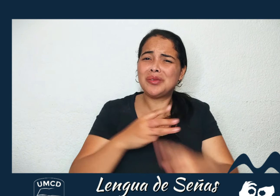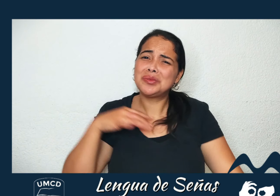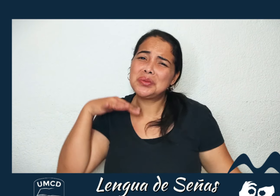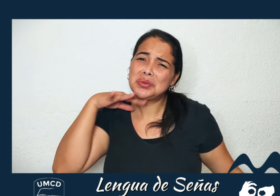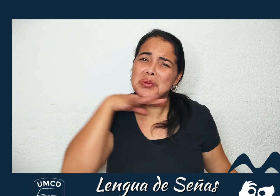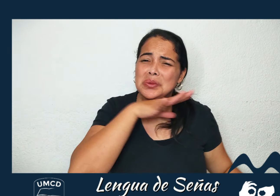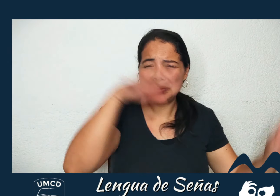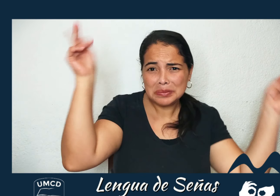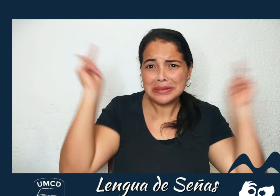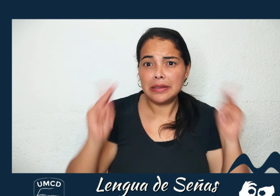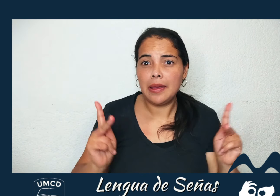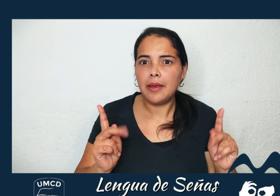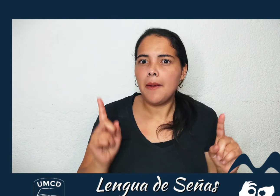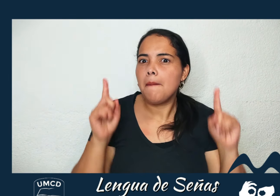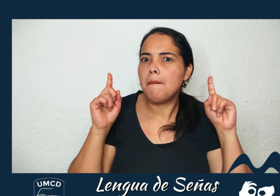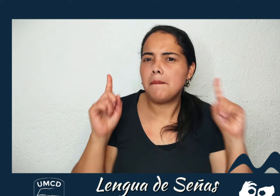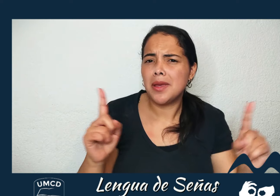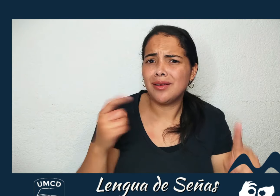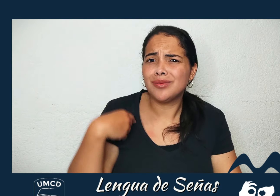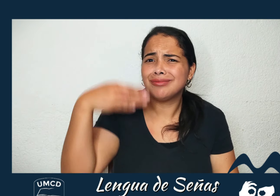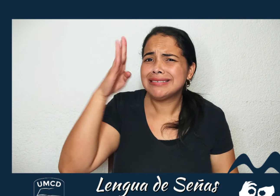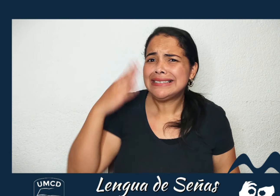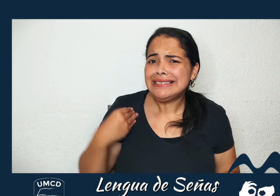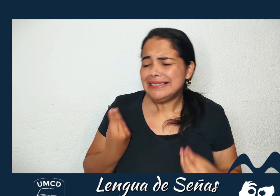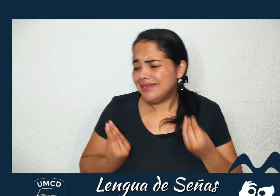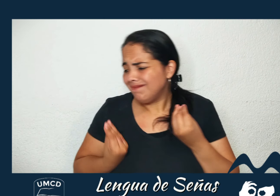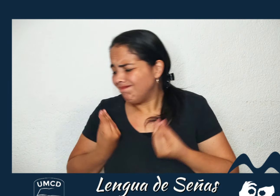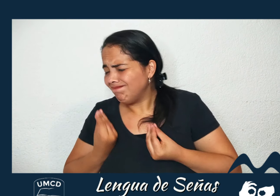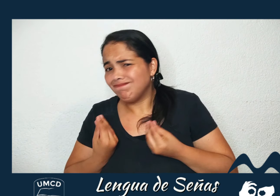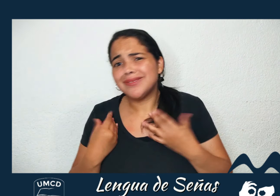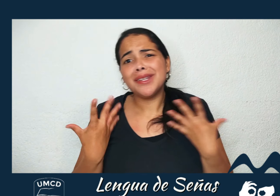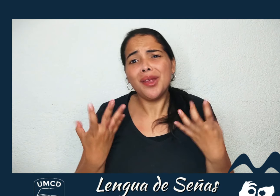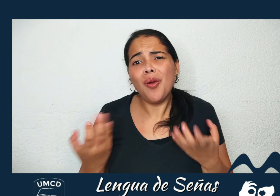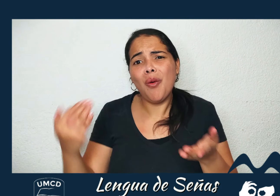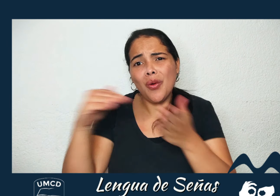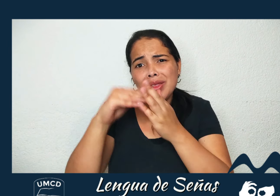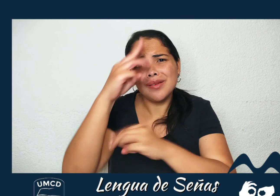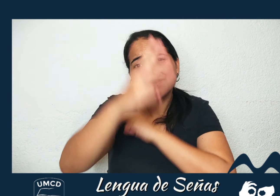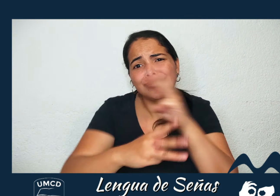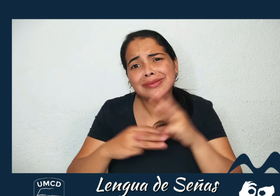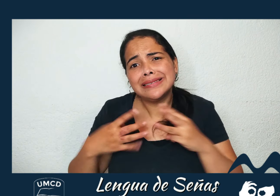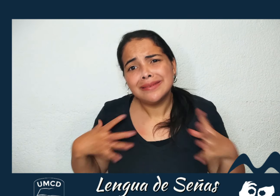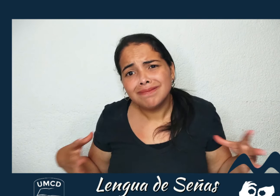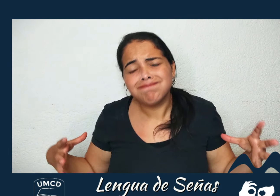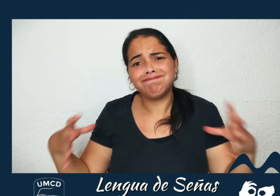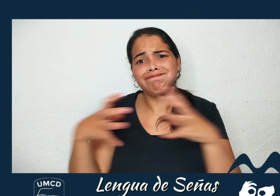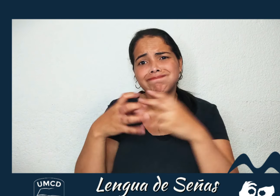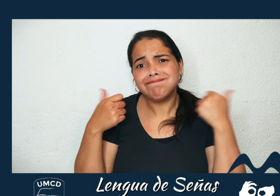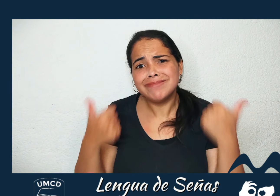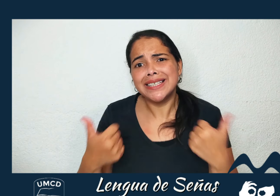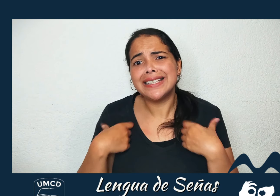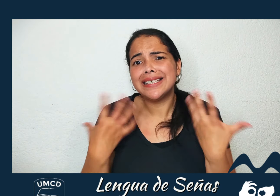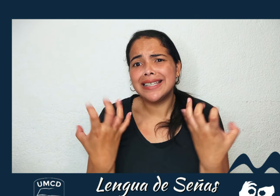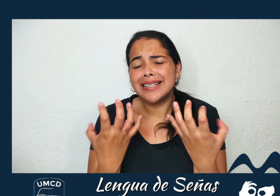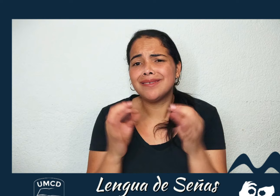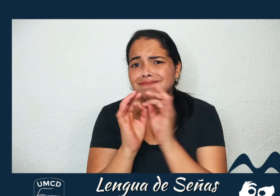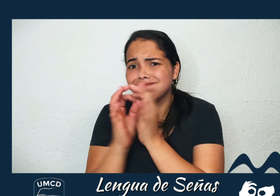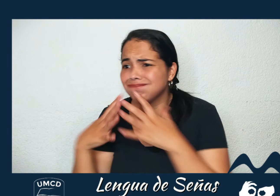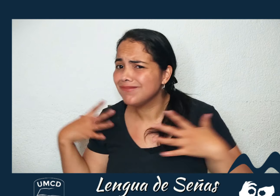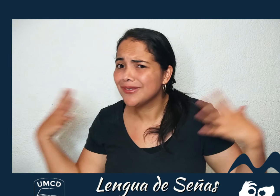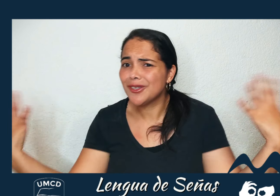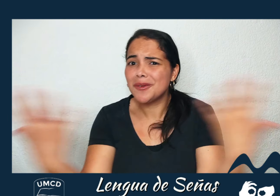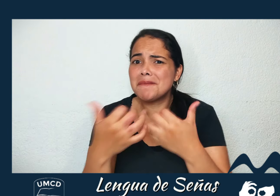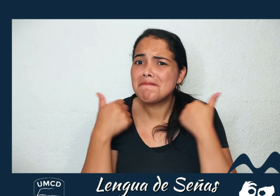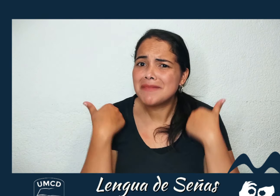inicuo. Y en su afán de reconciliar esa separación y en su deseo de restaurar la relación que